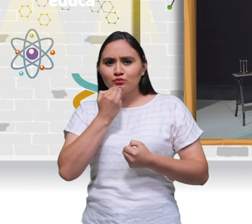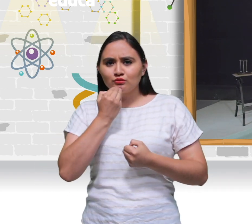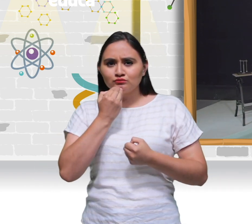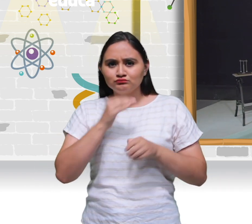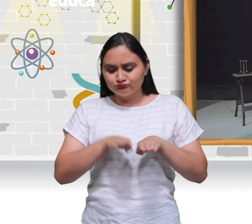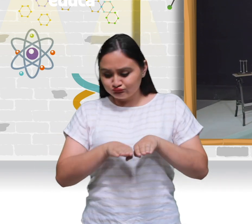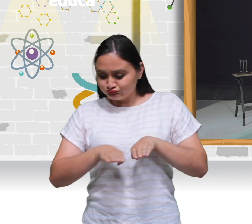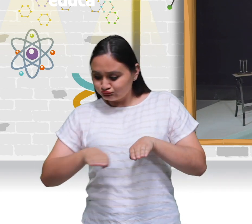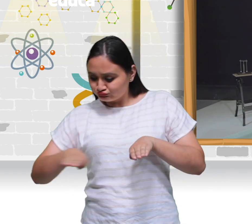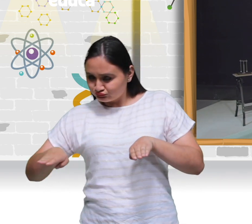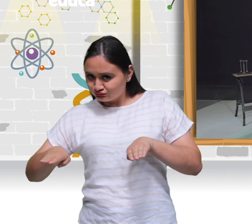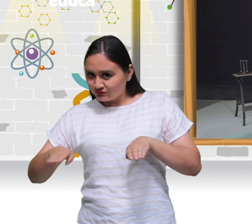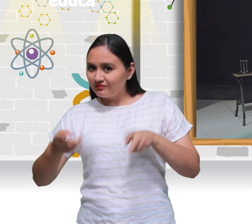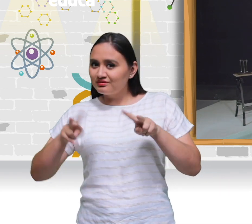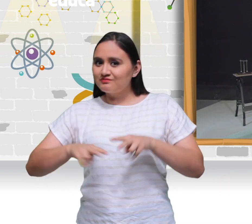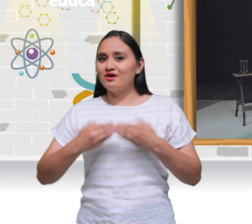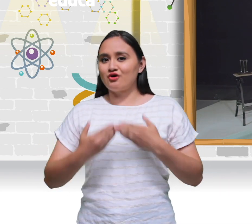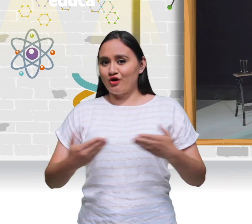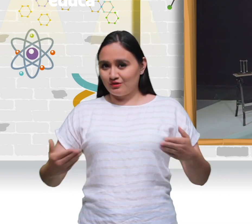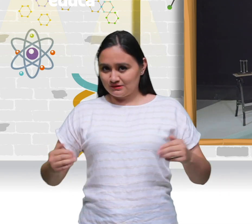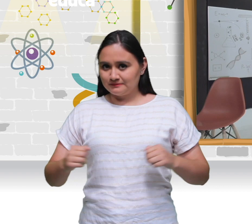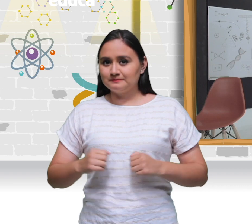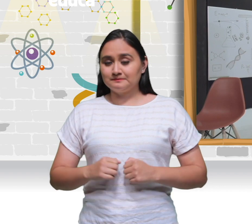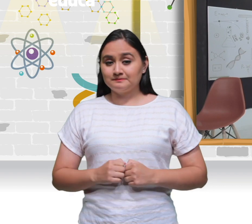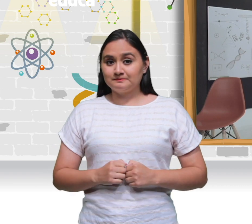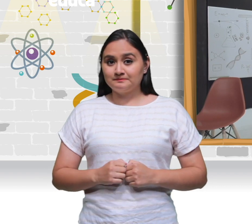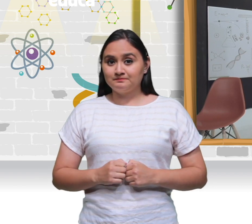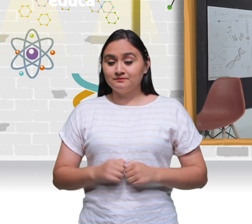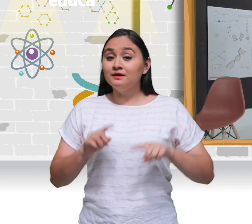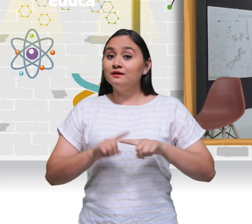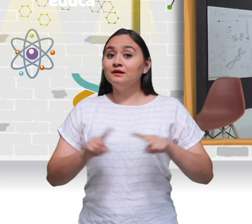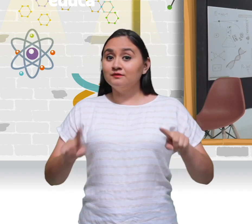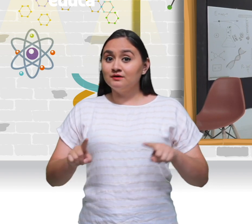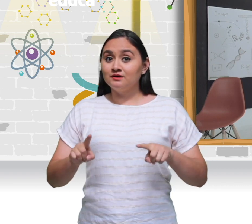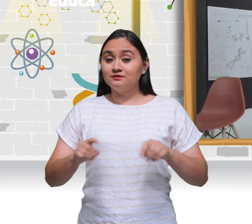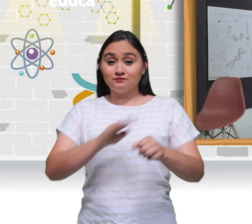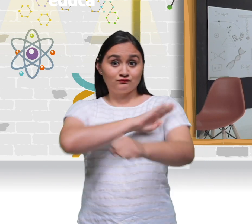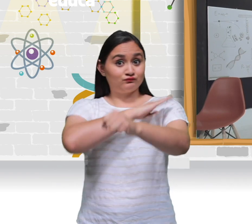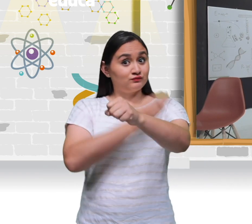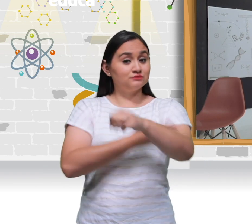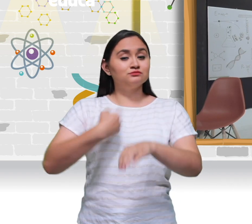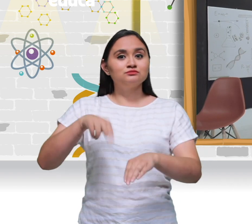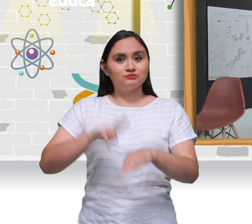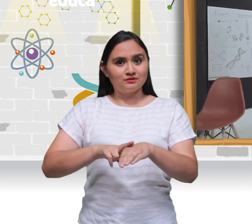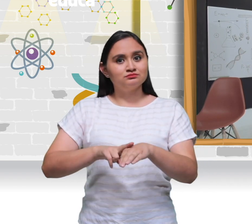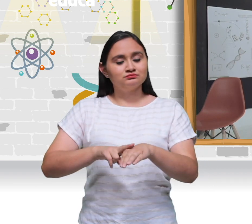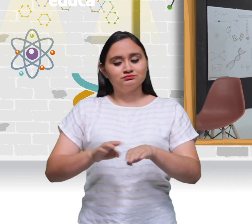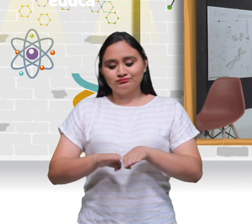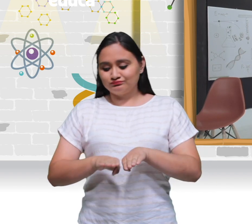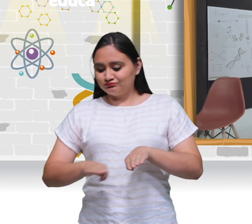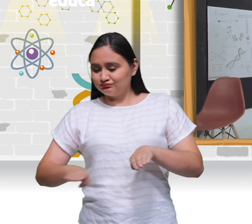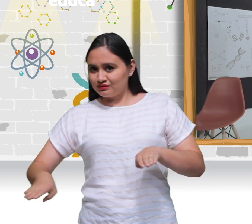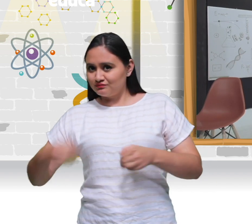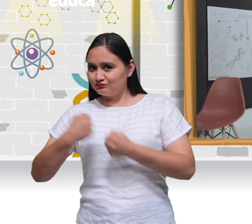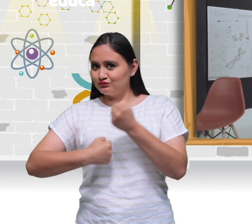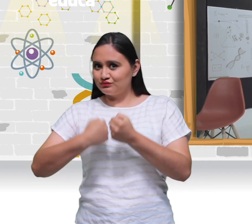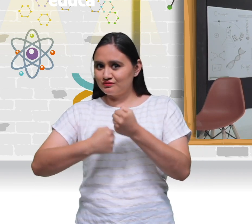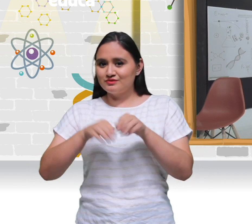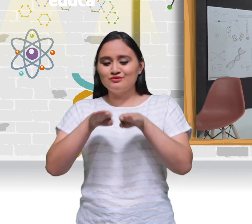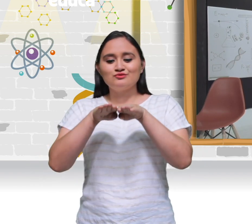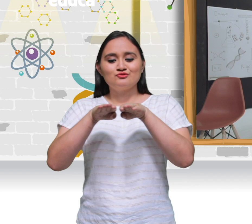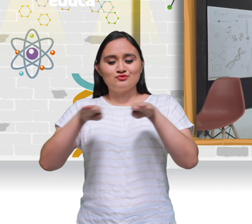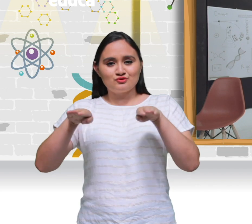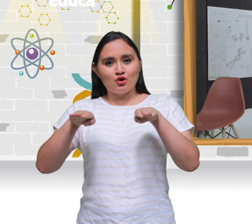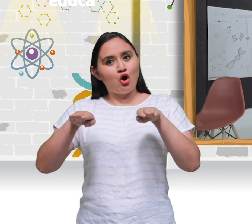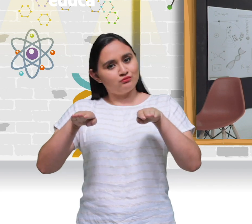por la interacción entre el cuerpo y la superficie de contacto. Pero a diferencia de la fuerza normal, la fuerza de rozamiento es paralela a la